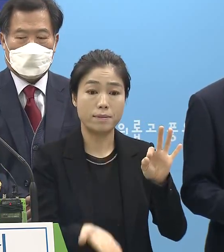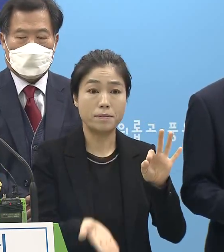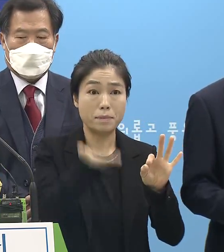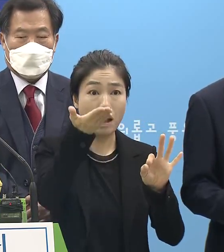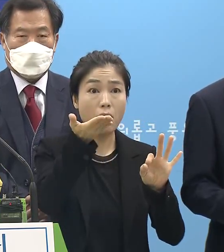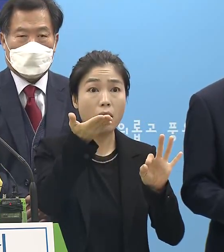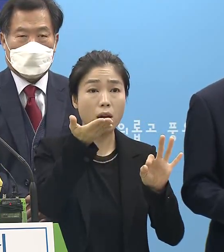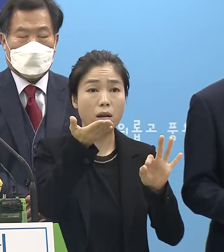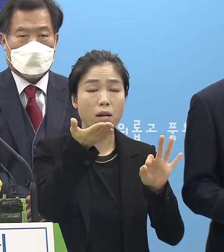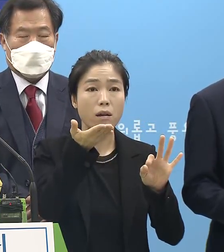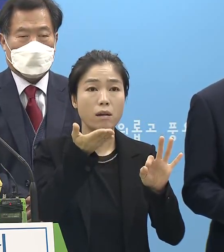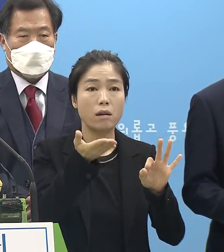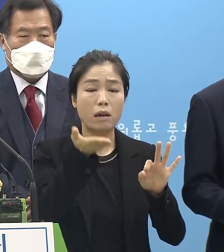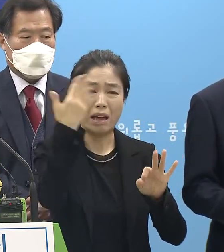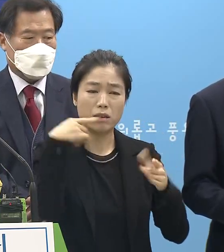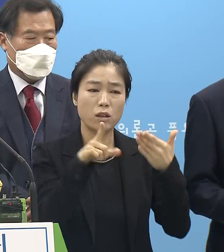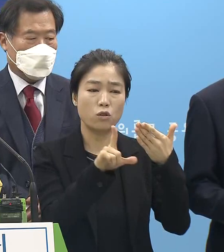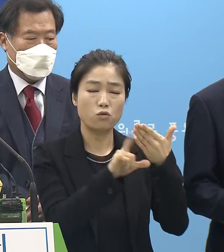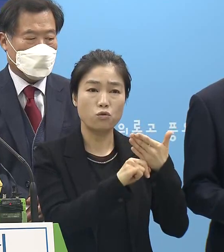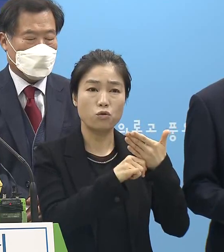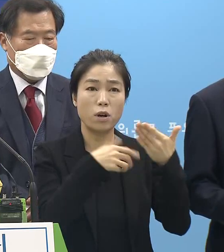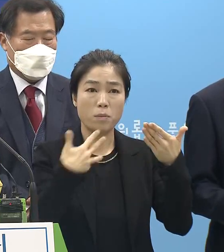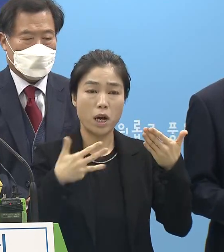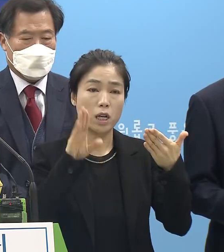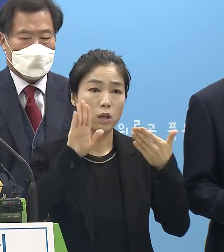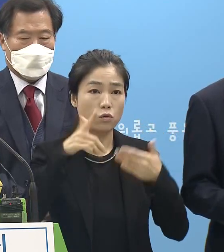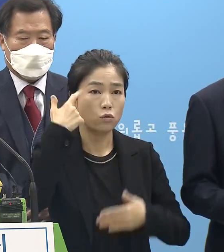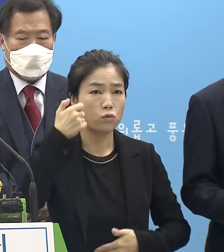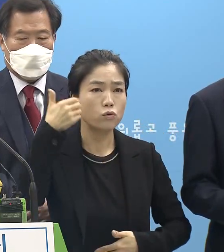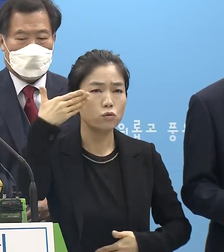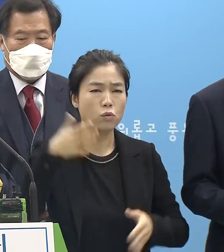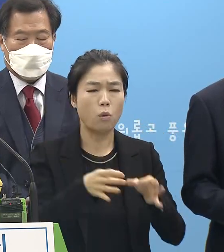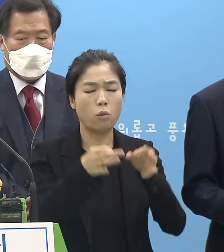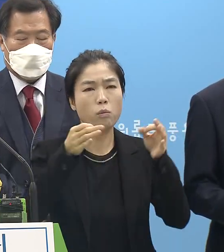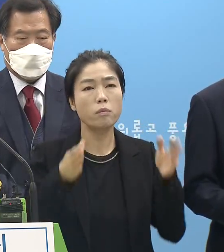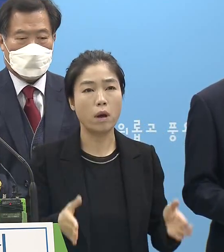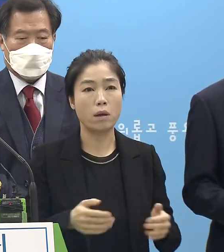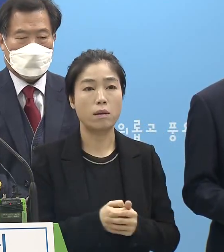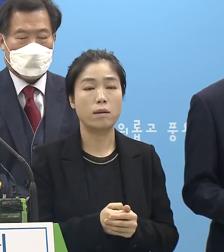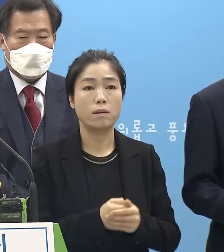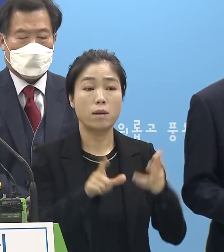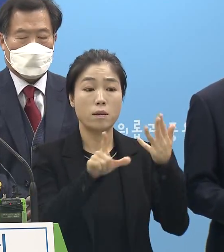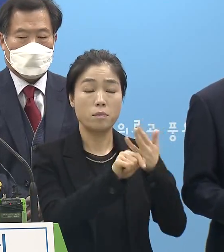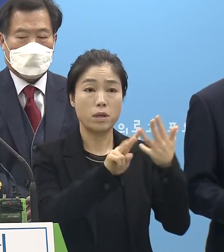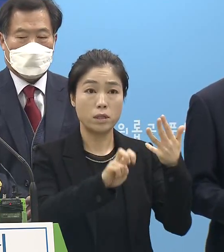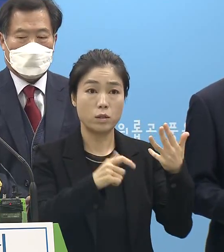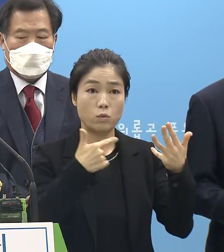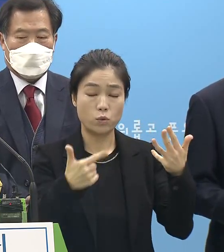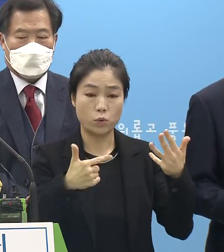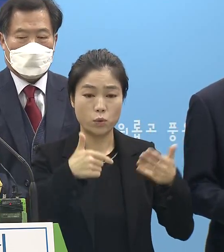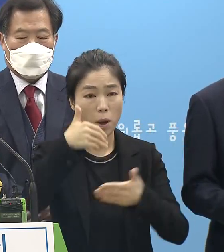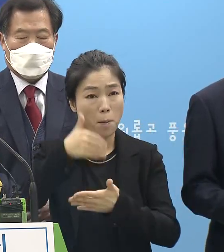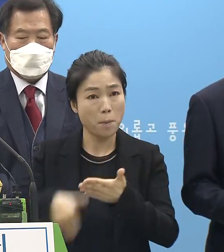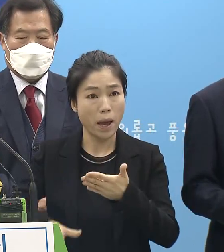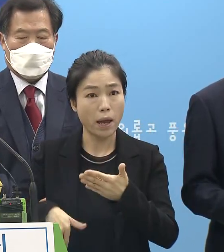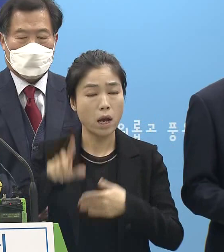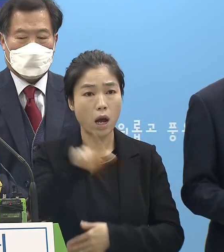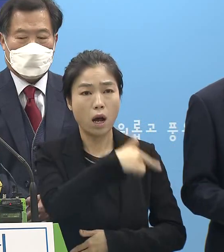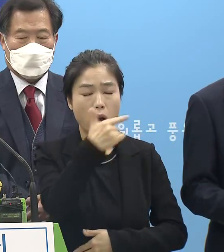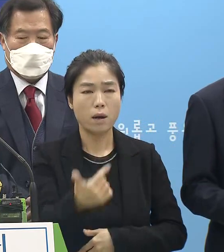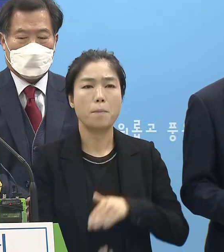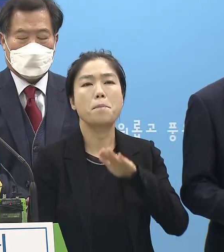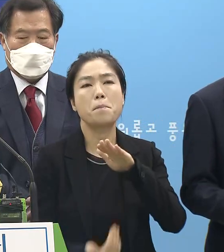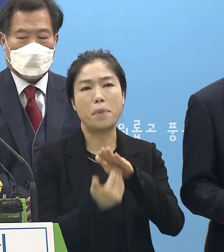넘어선 것은 9월 8일 이후 69일 만이고 8월 26일을 제외하고는 하루